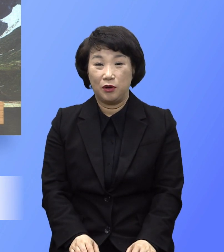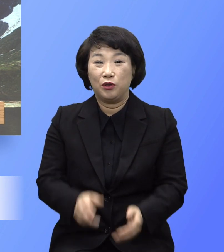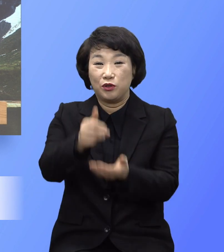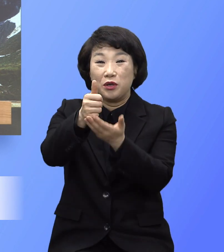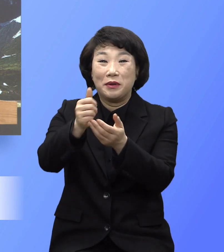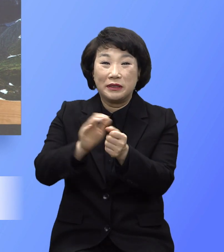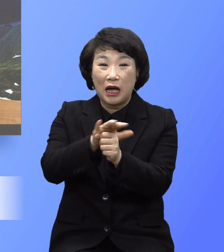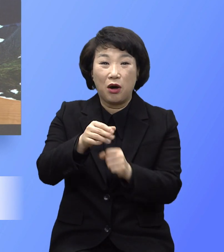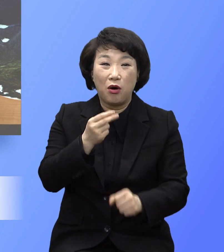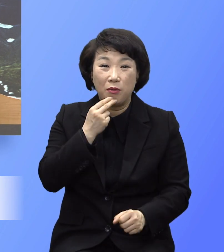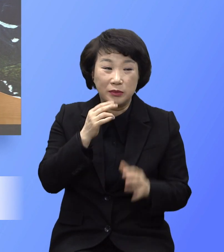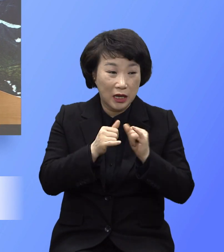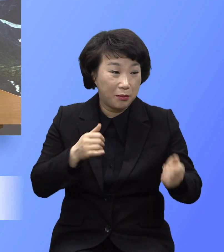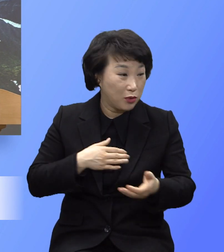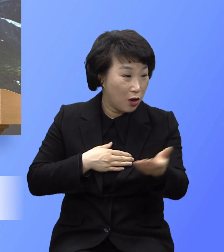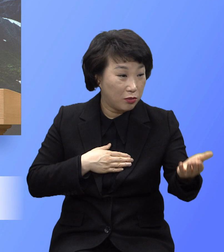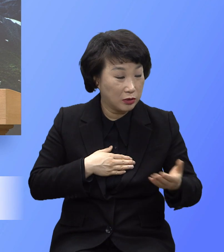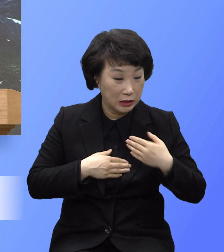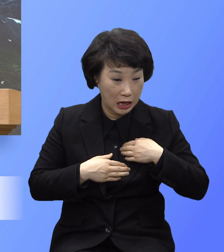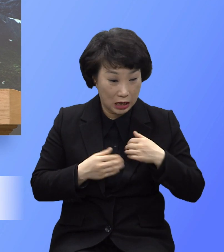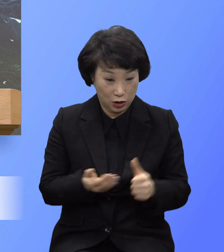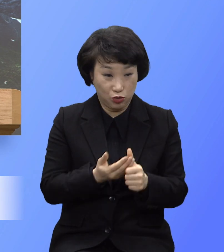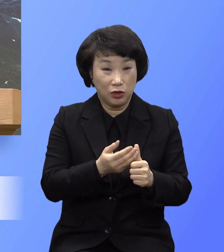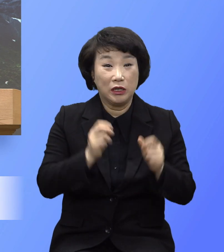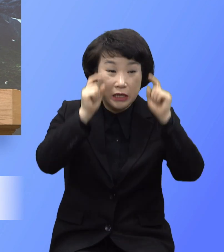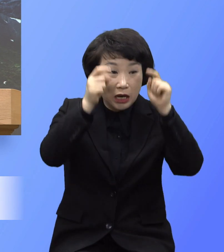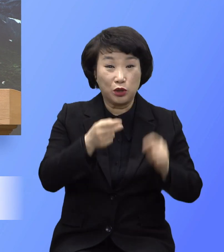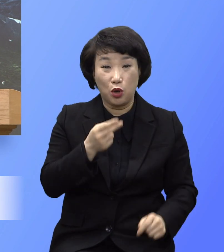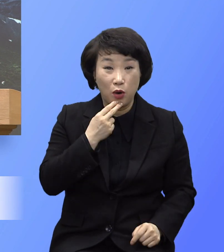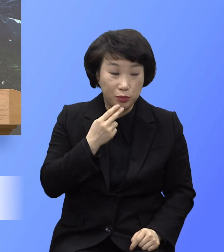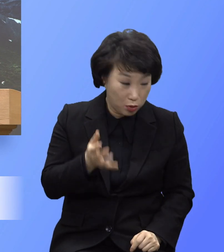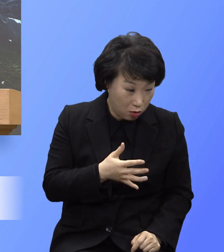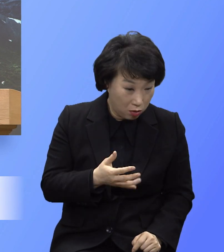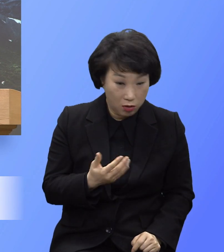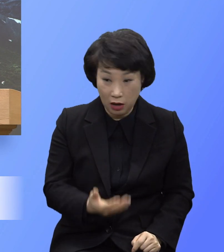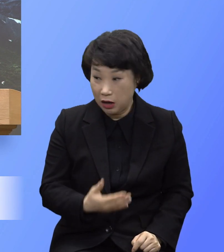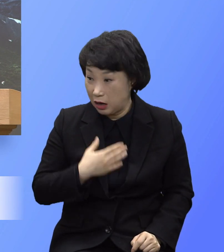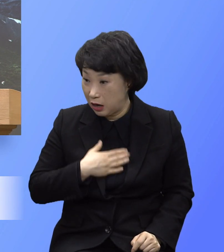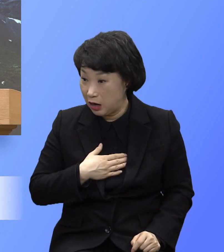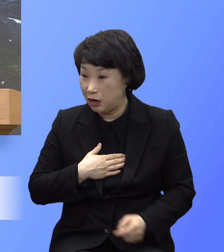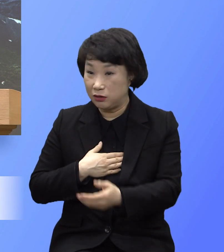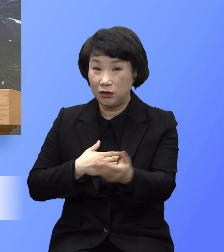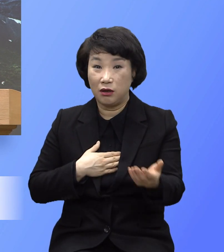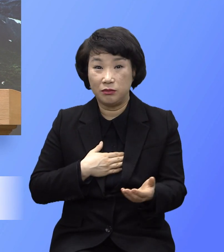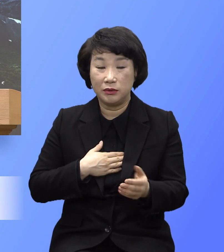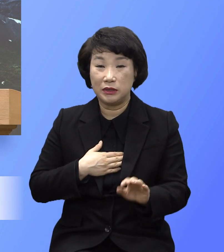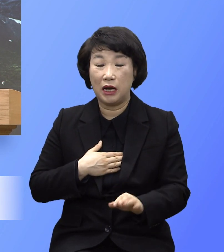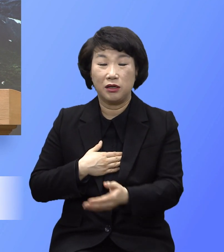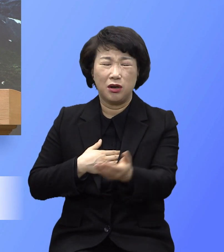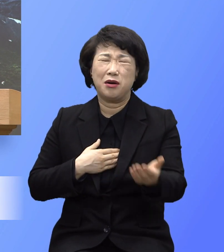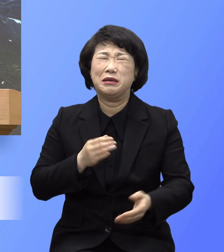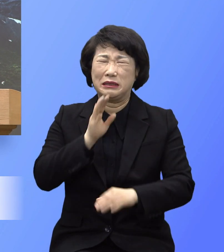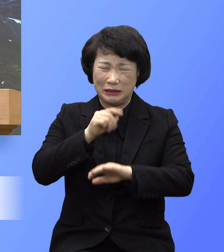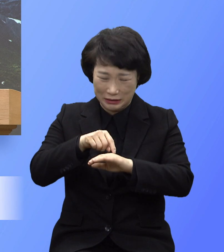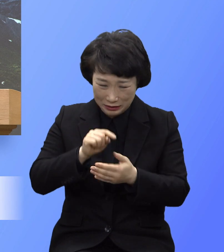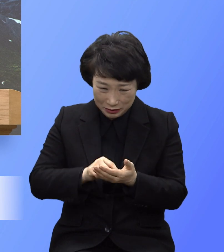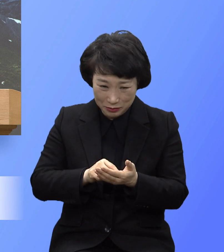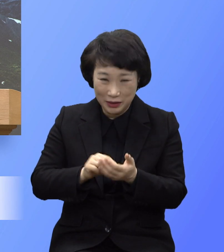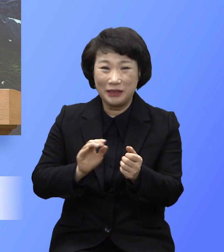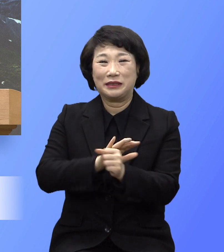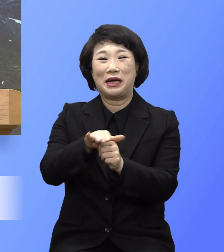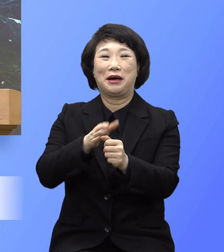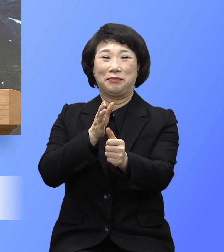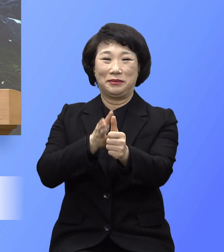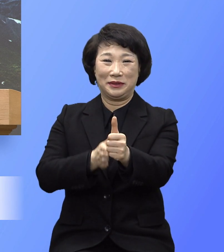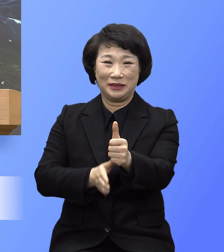주님을 사랑하지 않는 자는 자기 양이 없어요. 무슨 말인지 아십니까? 여러분 진심으로